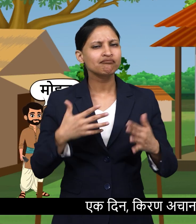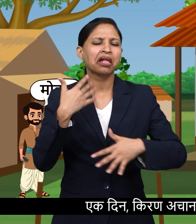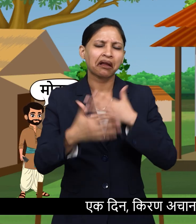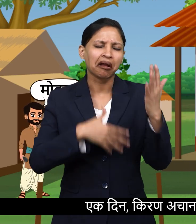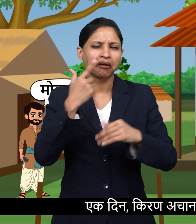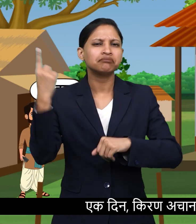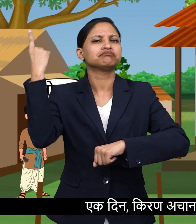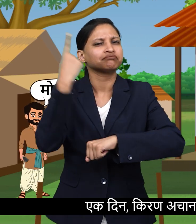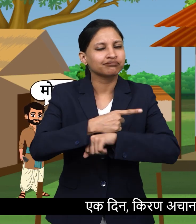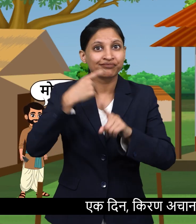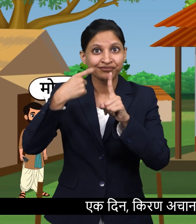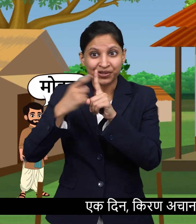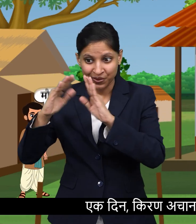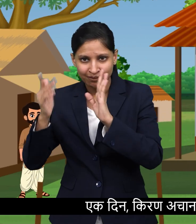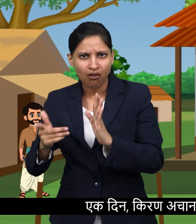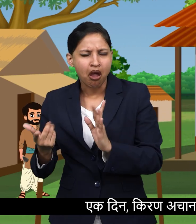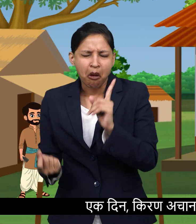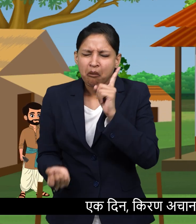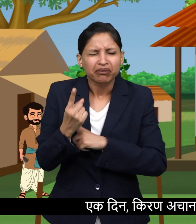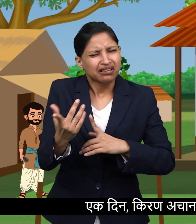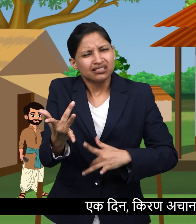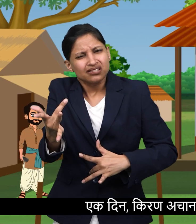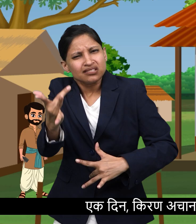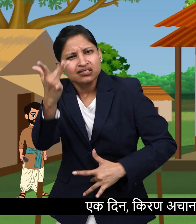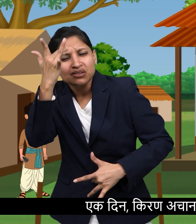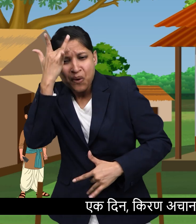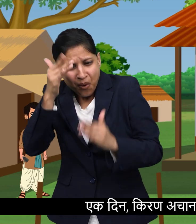एक दिन किरण अचानक बीमार पड़ गया और घर पर गिर गया।